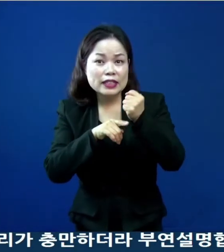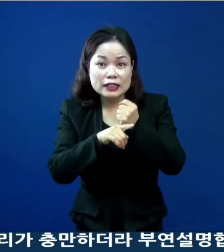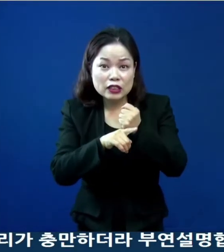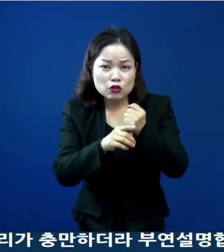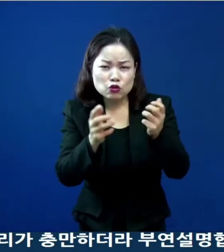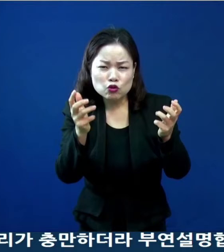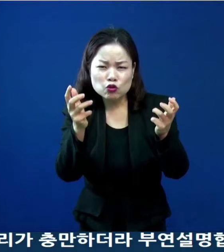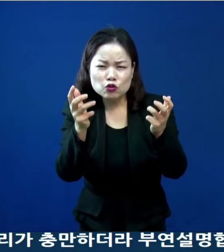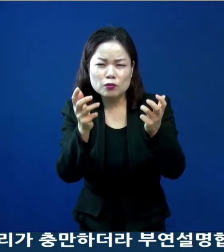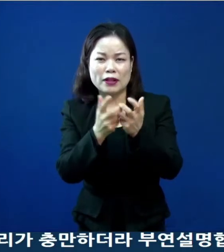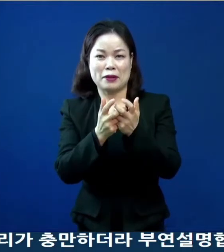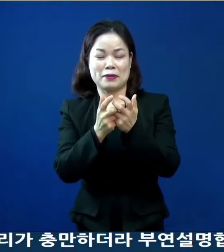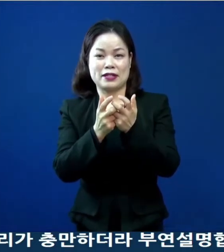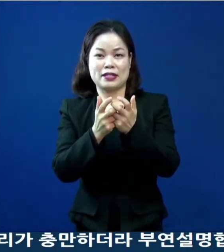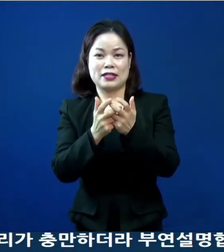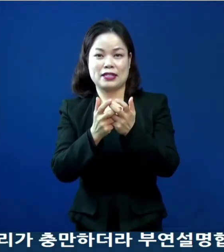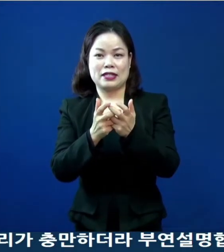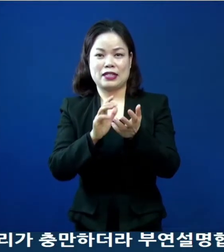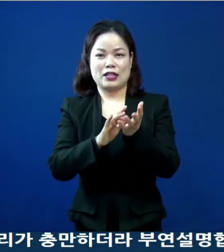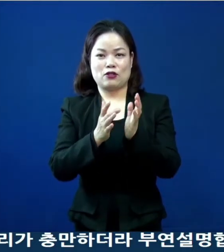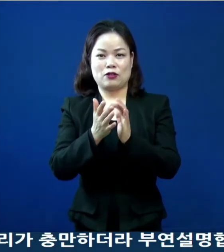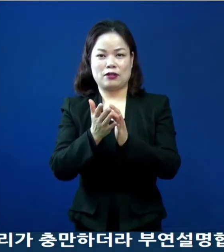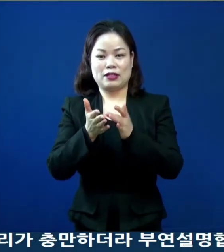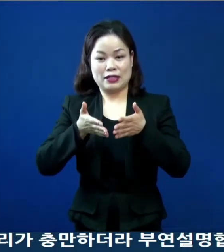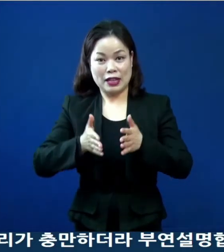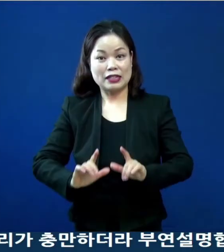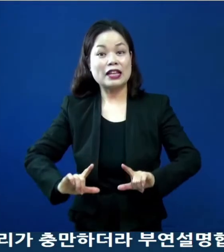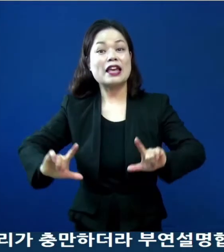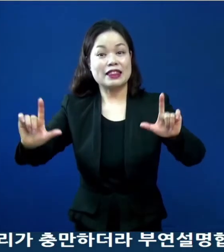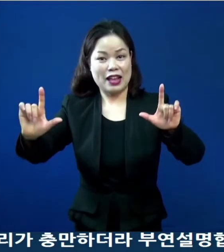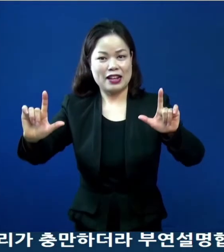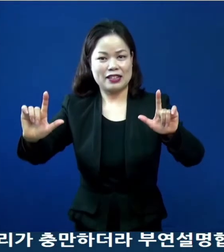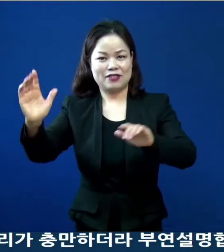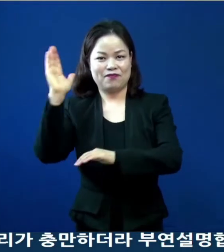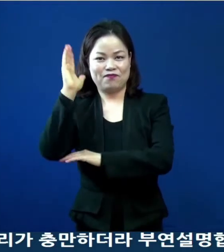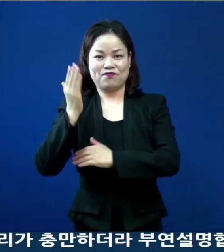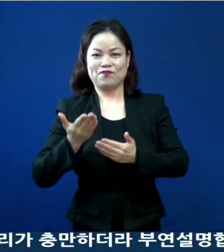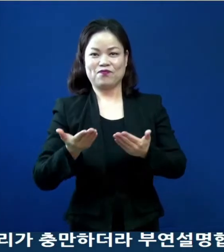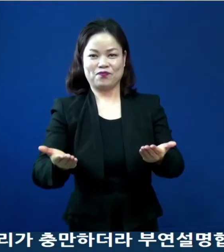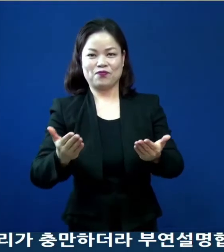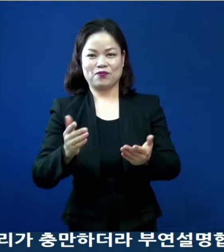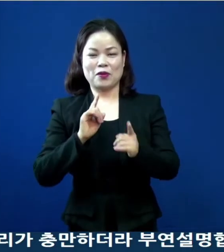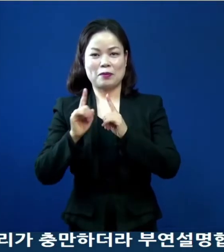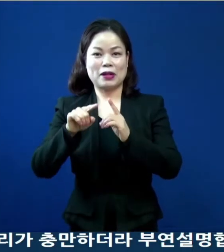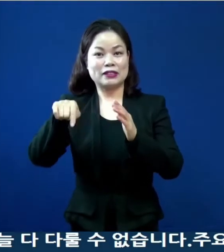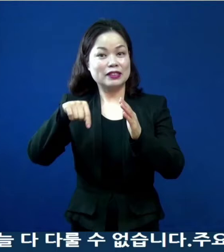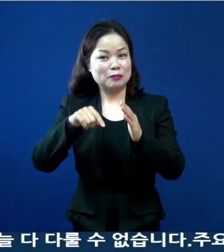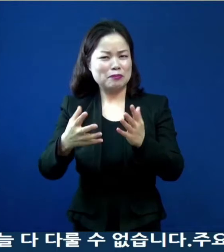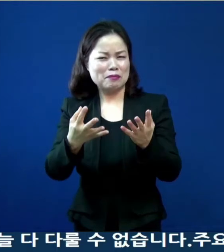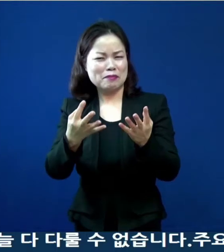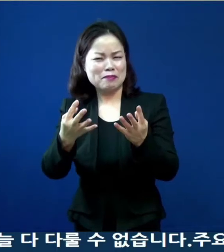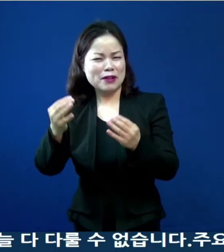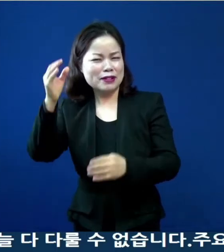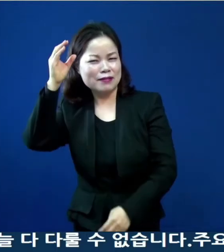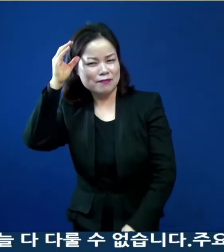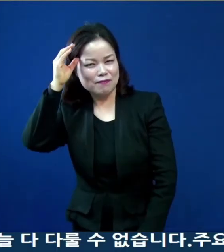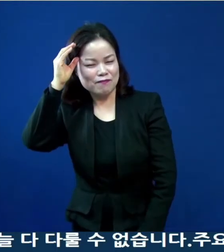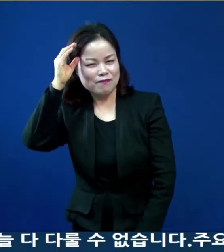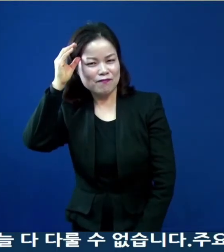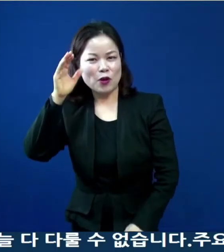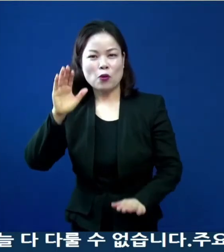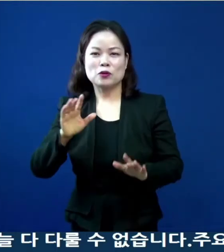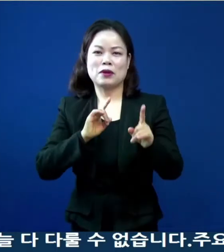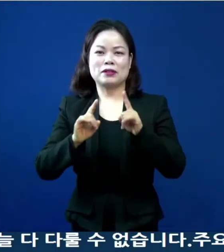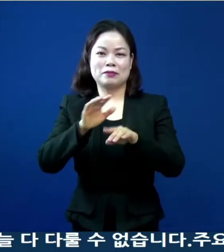그것의 충만함, 이것은 성탄 주일날 말씀으로 다루도록 하겠습니다. 성탄 주일 말씀에도 많은 기대를 가지시고